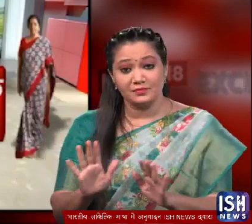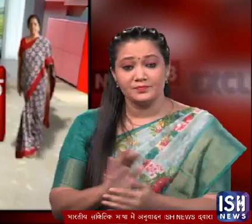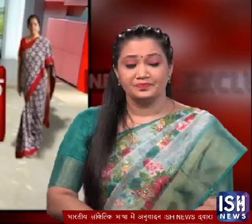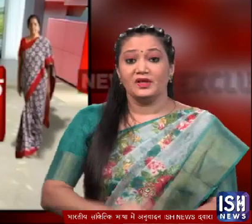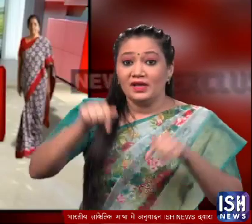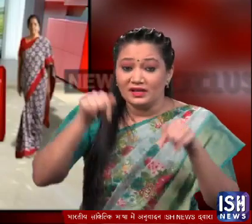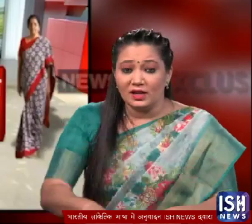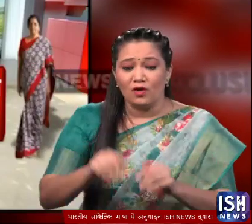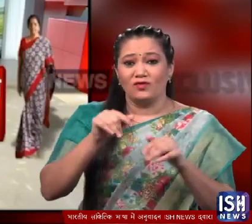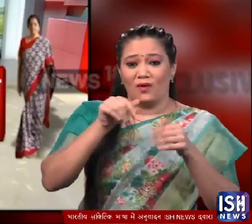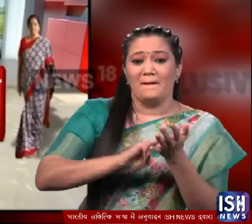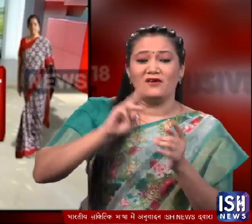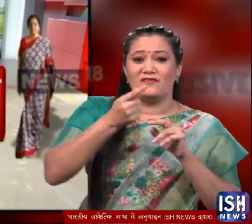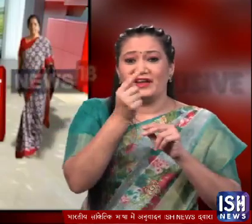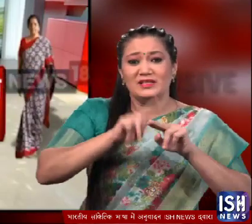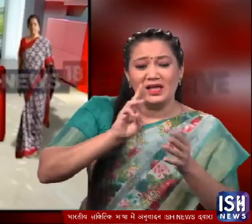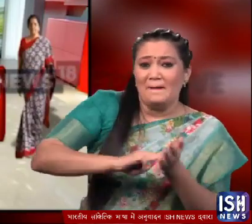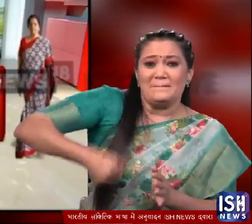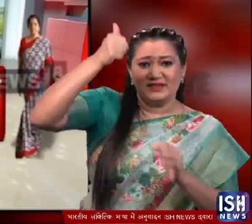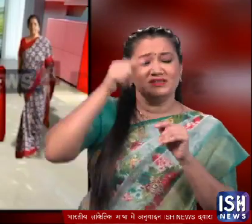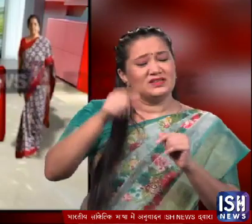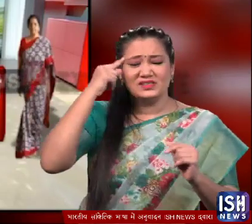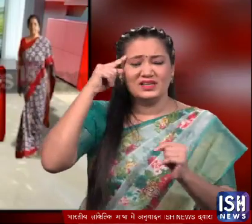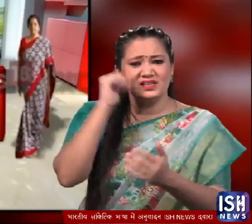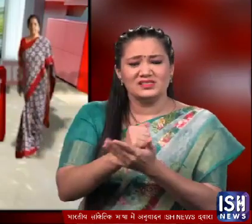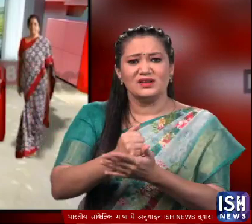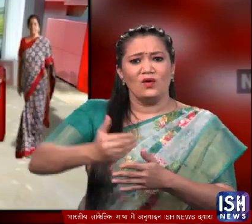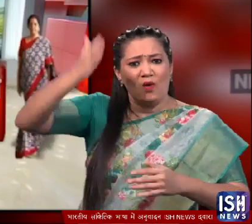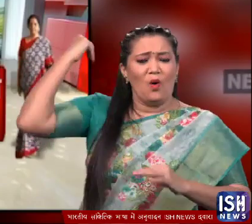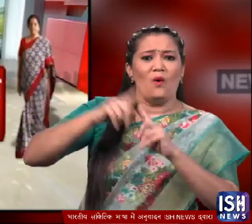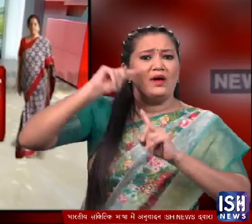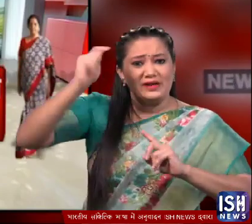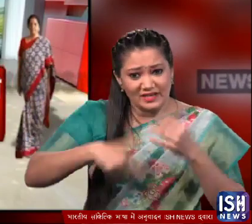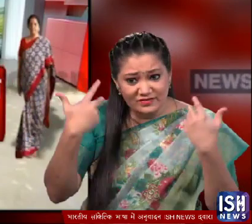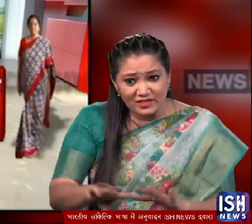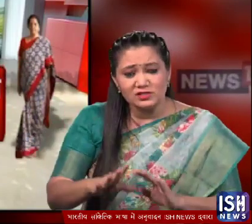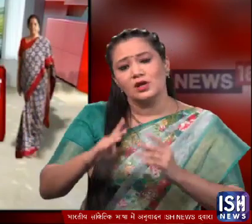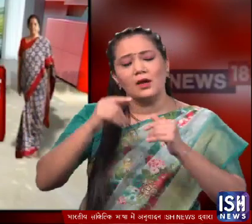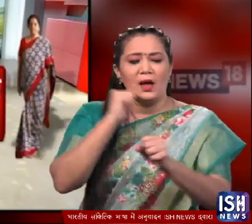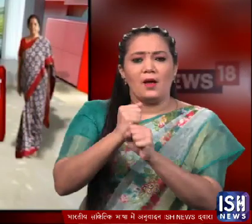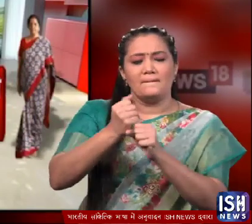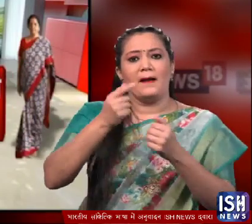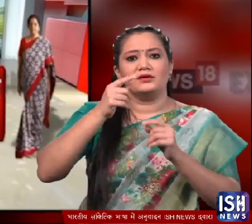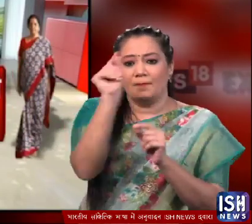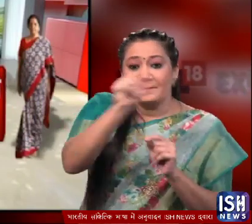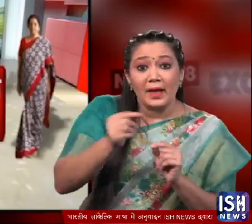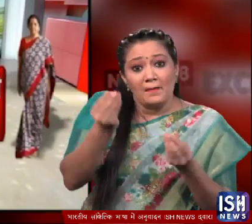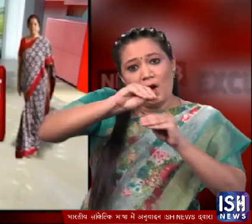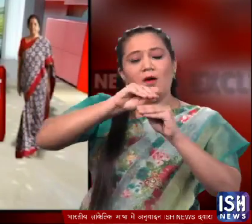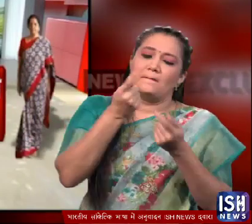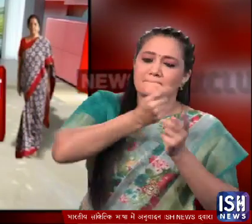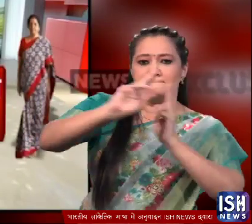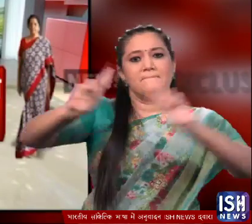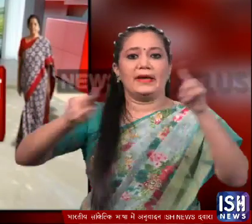लेकिन अब वित्त मंत्री ने कहा कि इस तरह के मामलों में जो पहले टैक्स लिया गया है उसे भी सरकार ब्याज के साथ